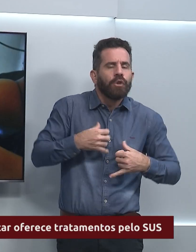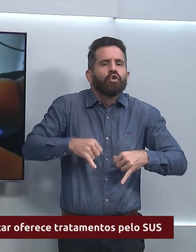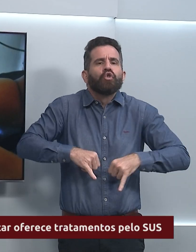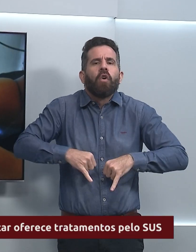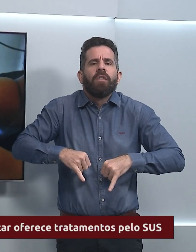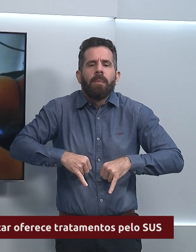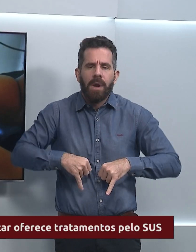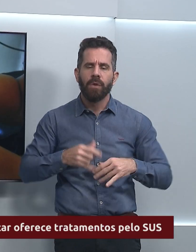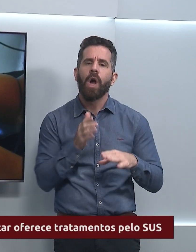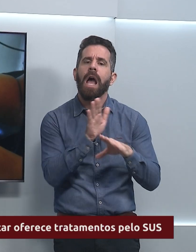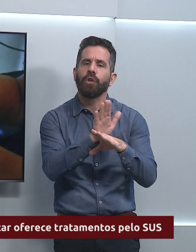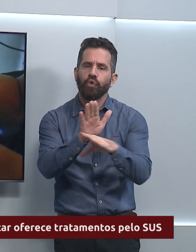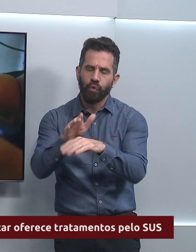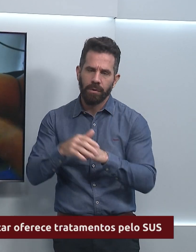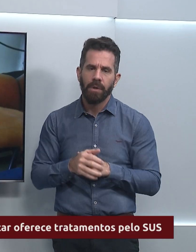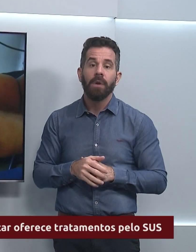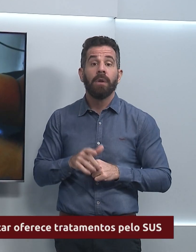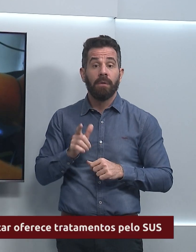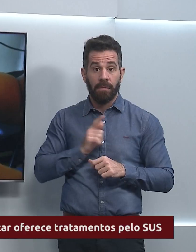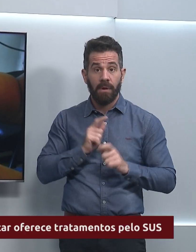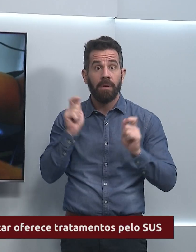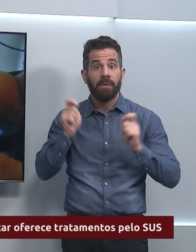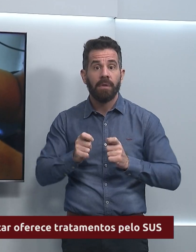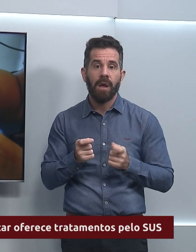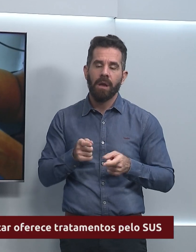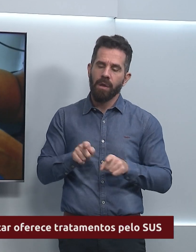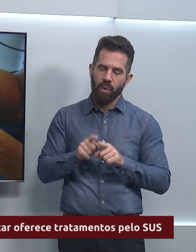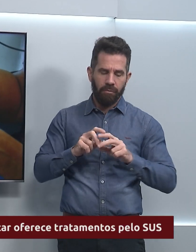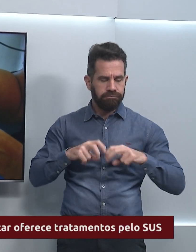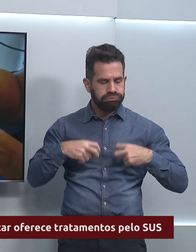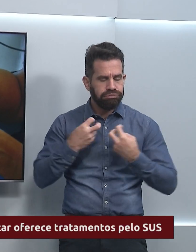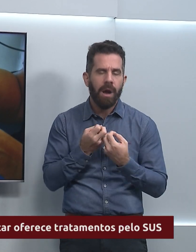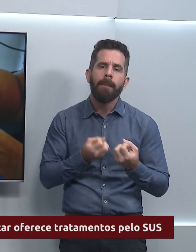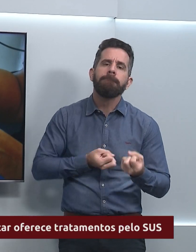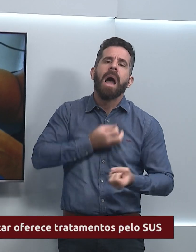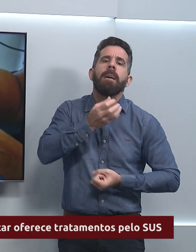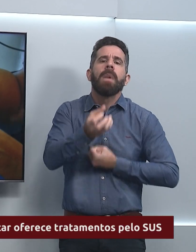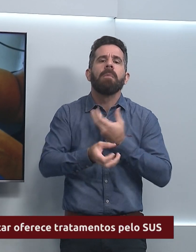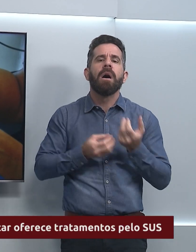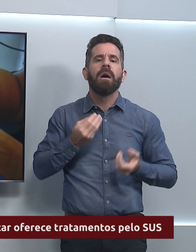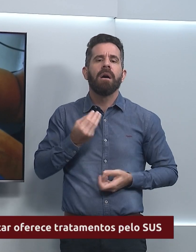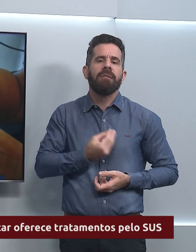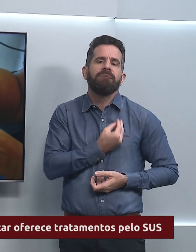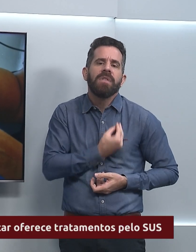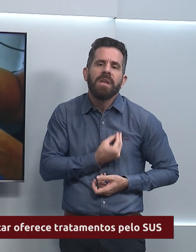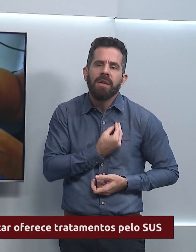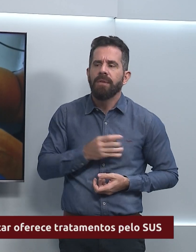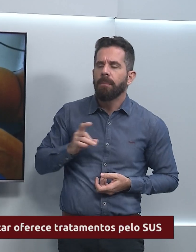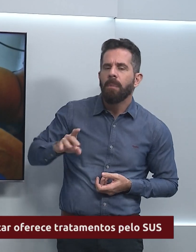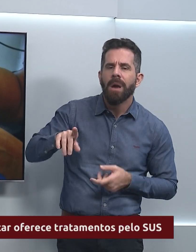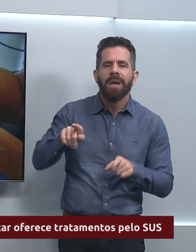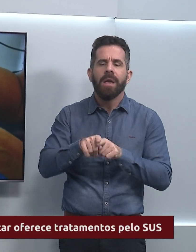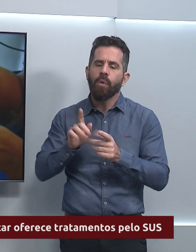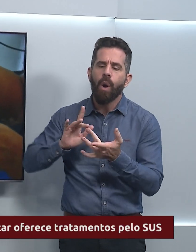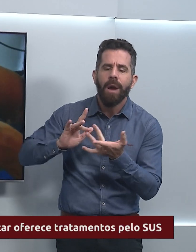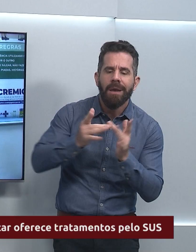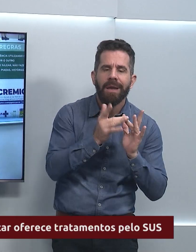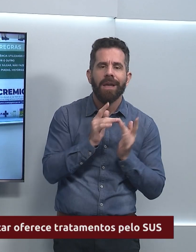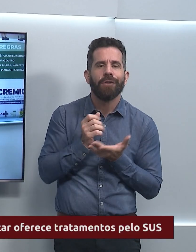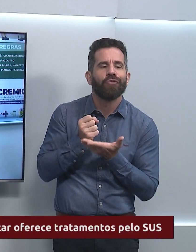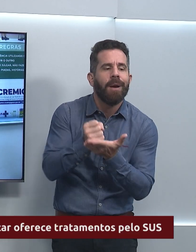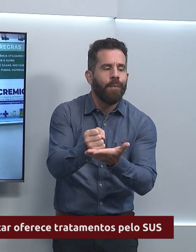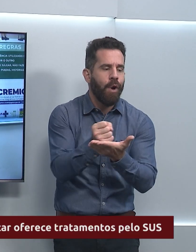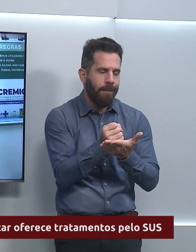de membros da comunidade para o compartilhamento de suas vivências, fazendo com que seja construída uma rede de apoio e solidariedade.